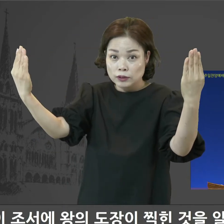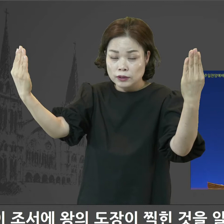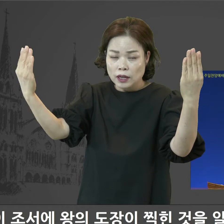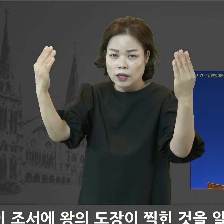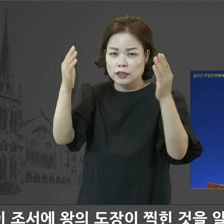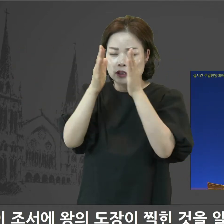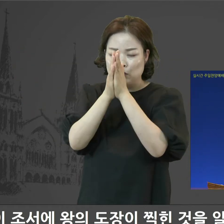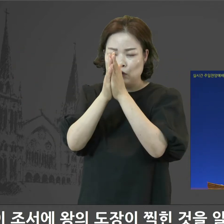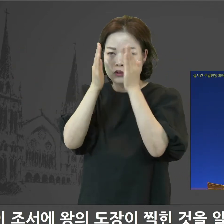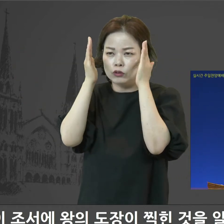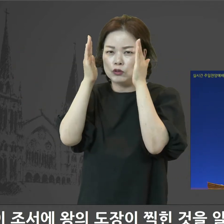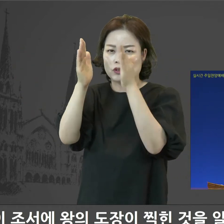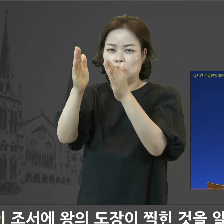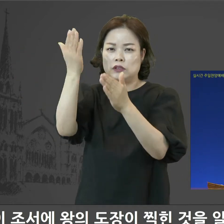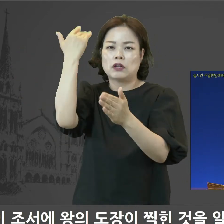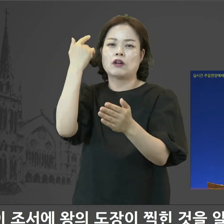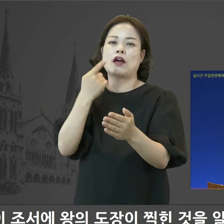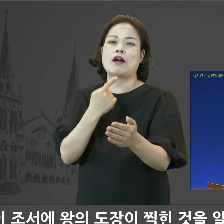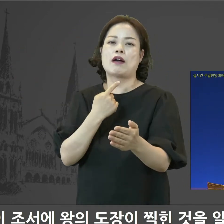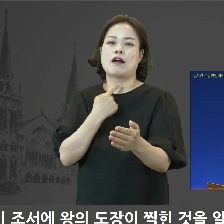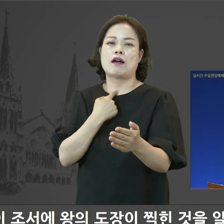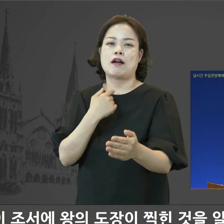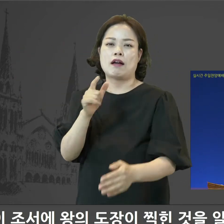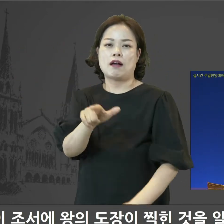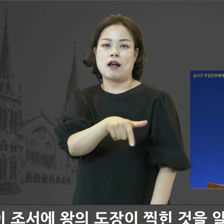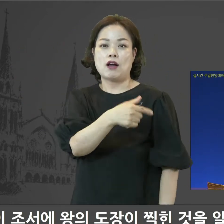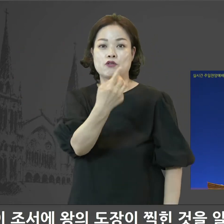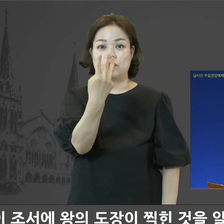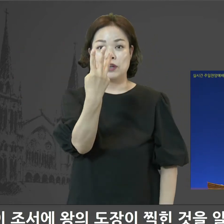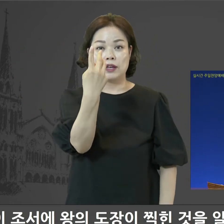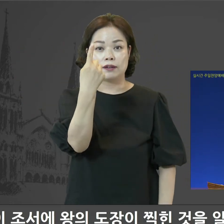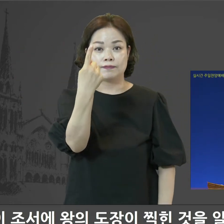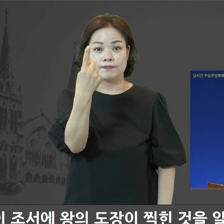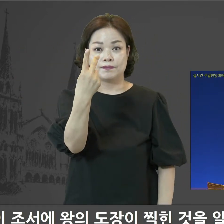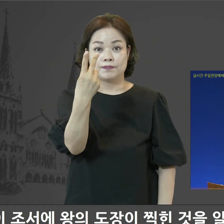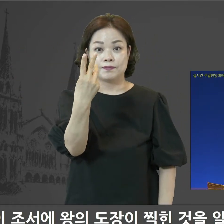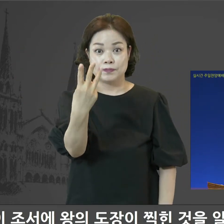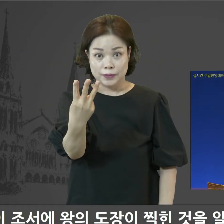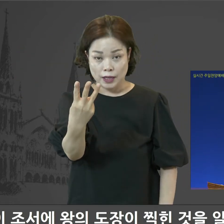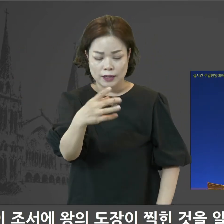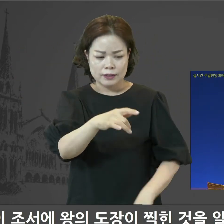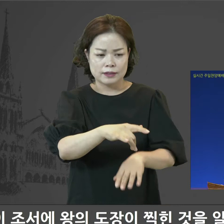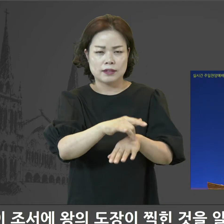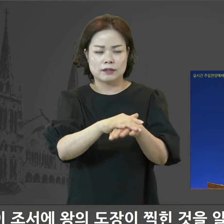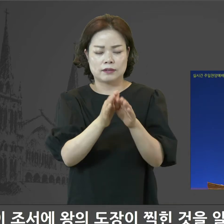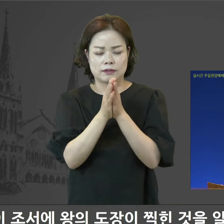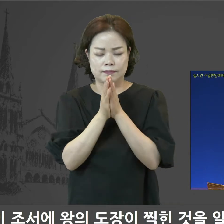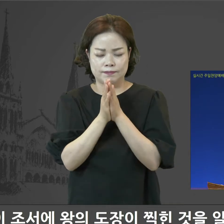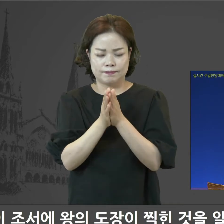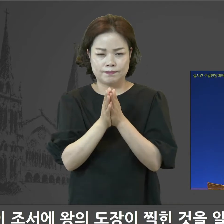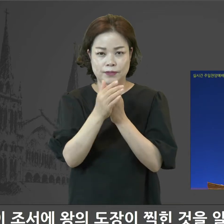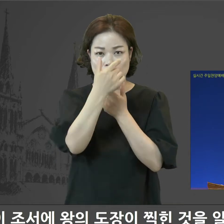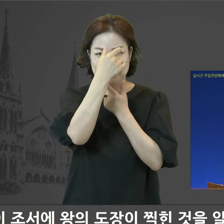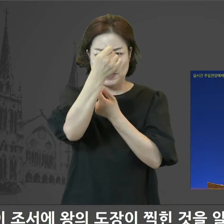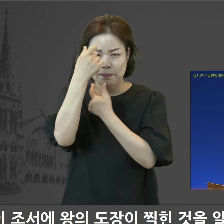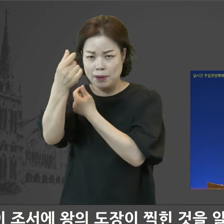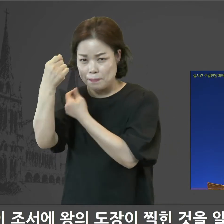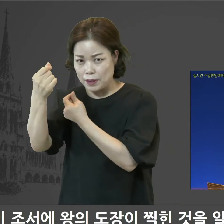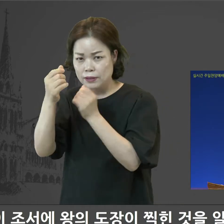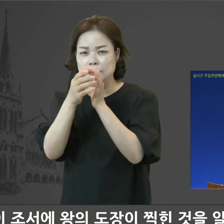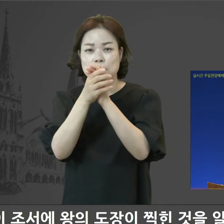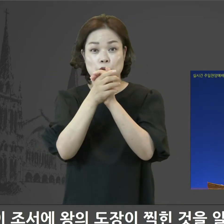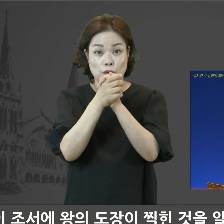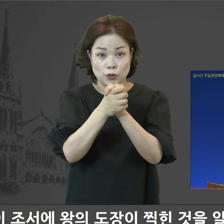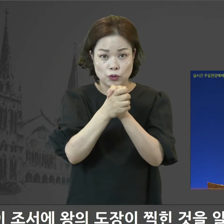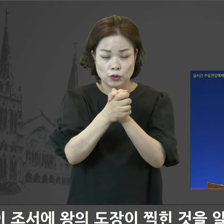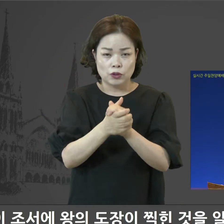중요함을, 전에 하던 대로 하루 3번씩 습관처럼 하는 기도, 정기적인 기도, 기도의